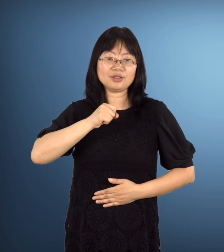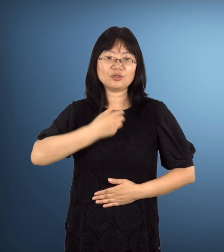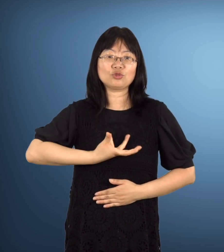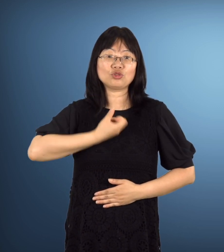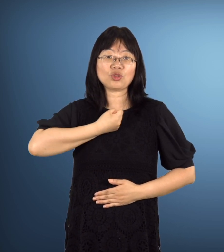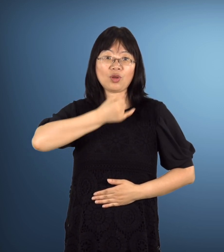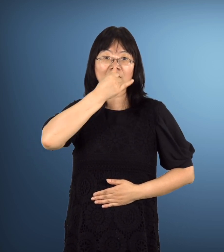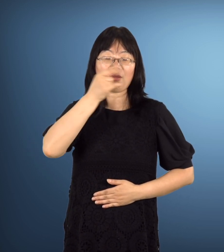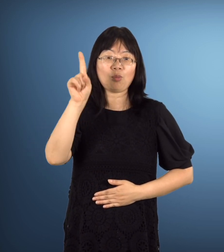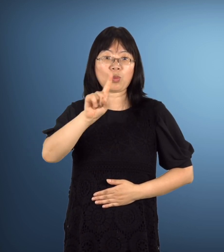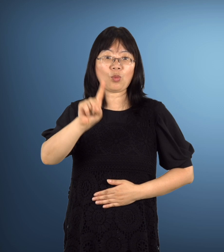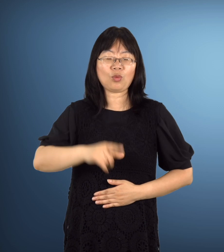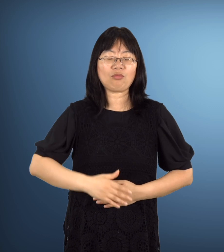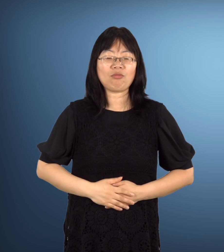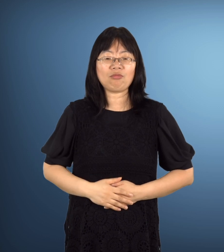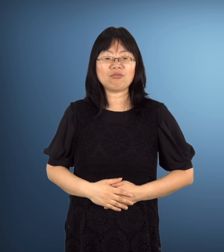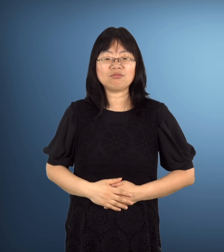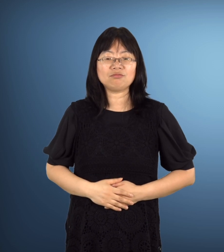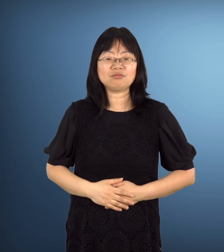충격,